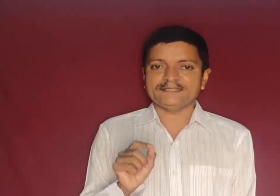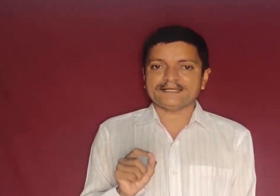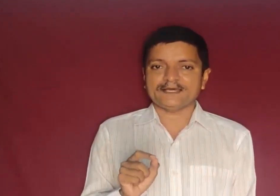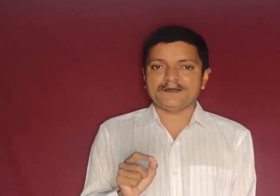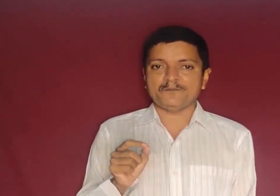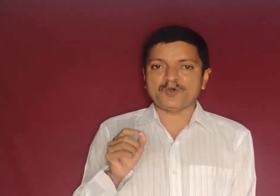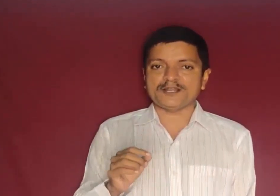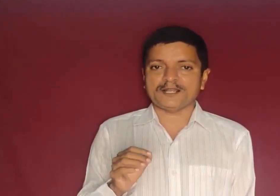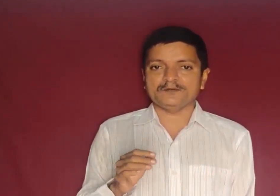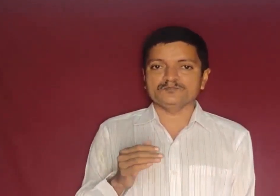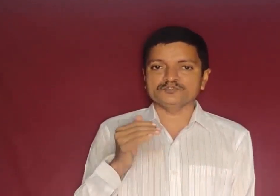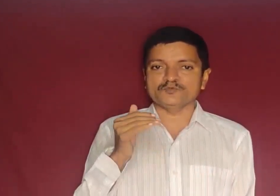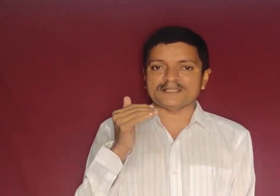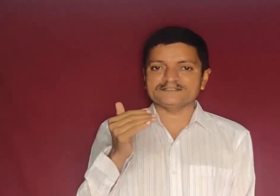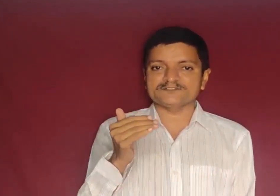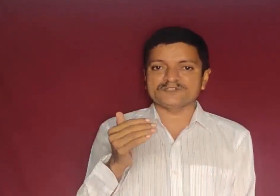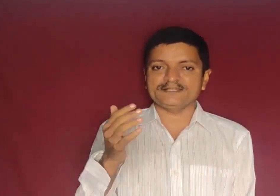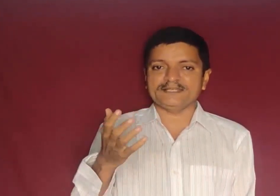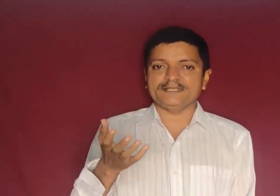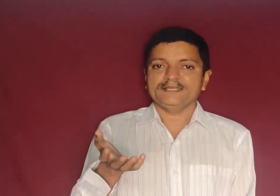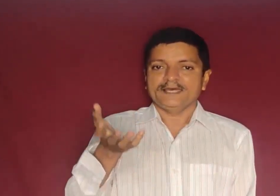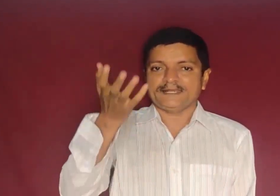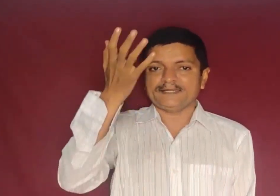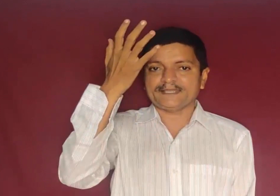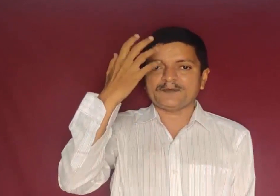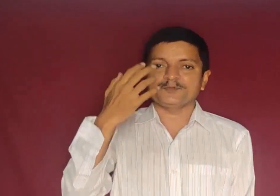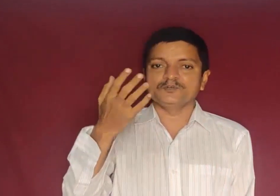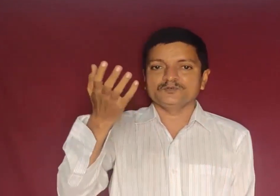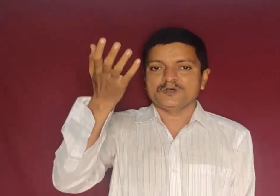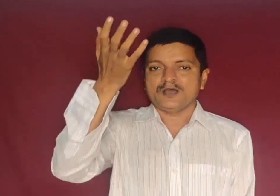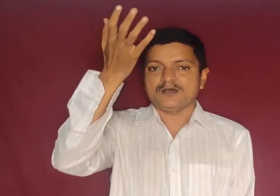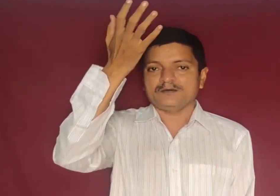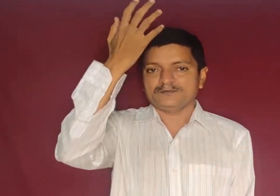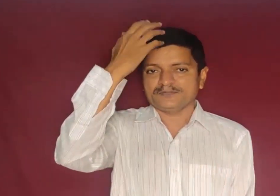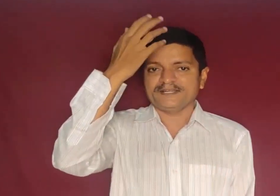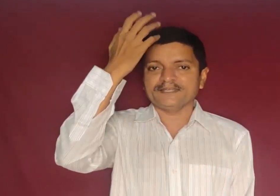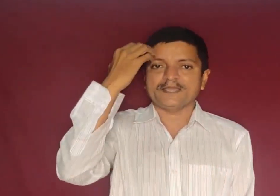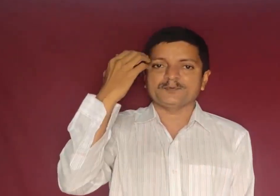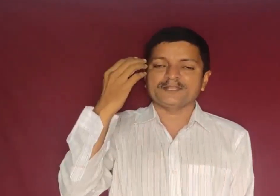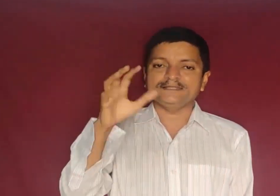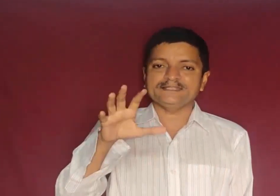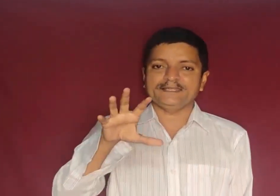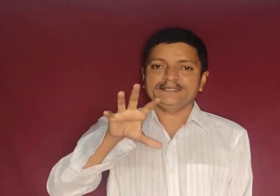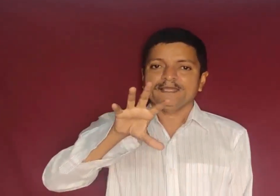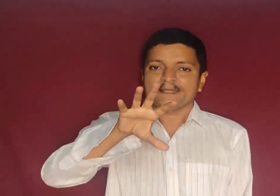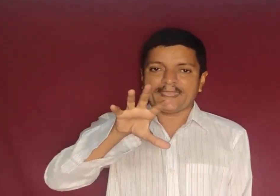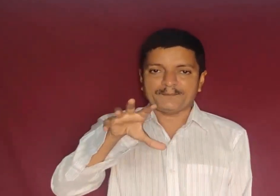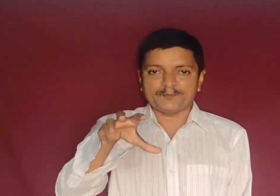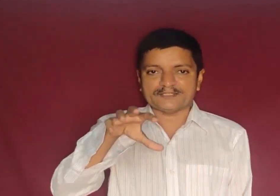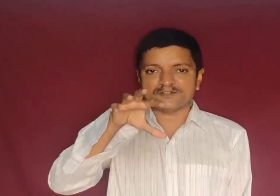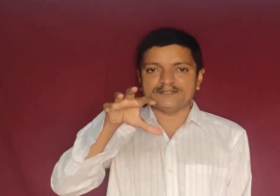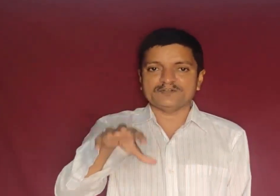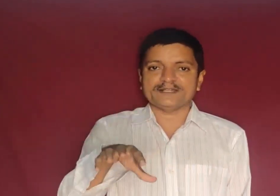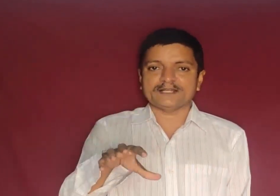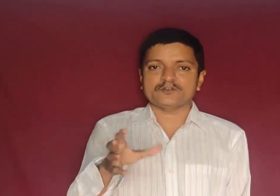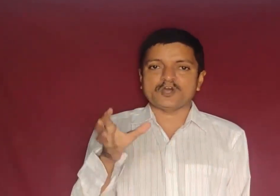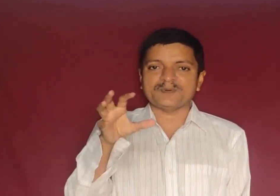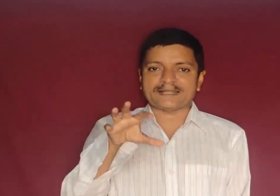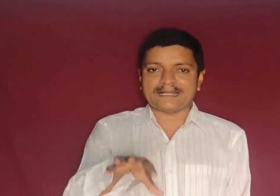ఇక్కడ మోనాల్ ముందు వాదం చేస్తుంది, అంటే రెడ్ క్యాప్లు గ్రీన్ క్యాప్లు అని. అయితే క్యాప్లు మాత్రం అన్ని ఒకే కలర్, లోపల కలర్